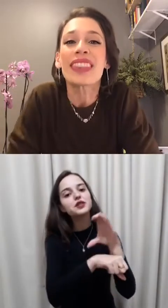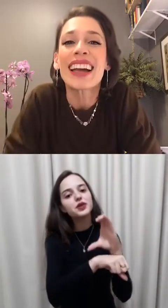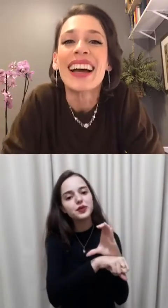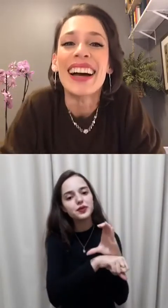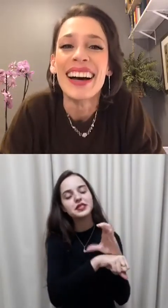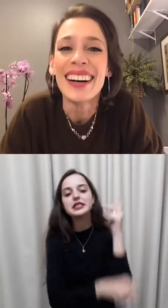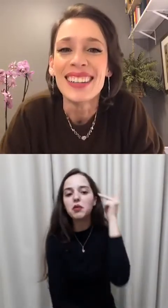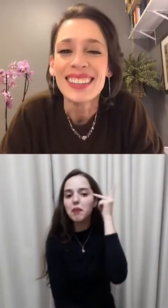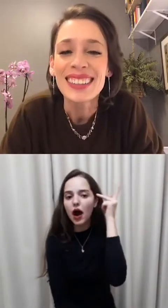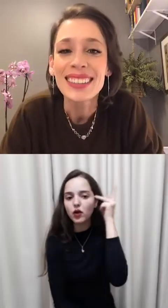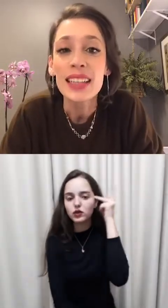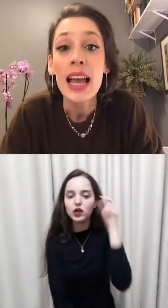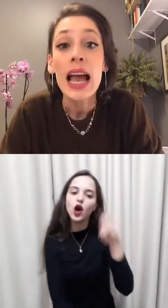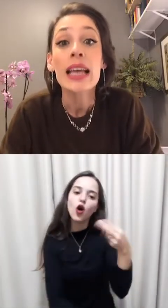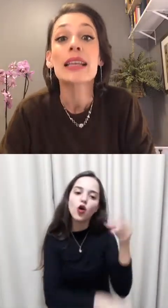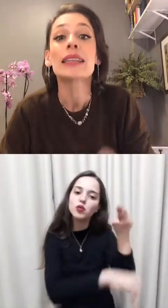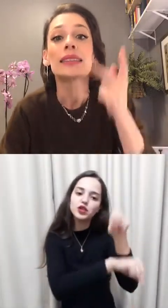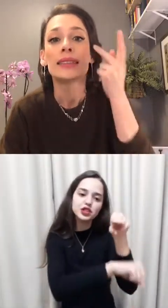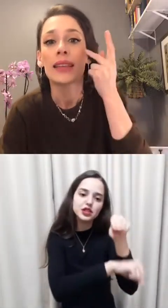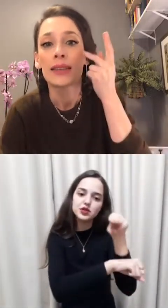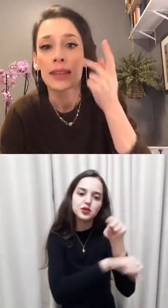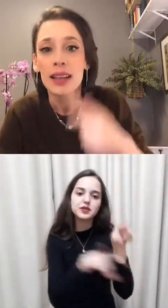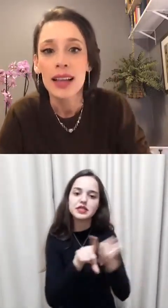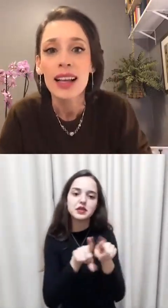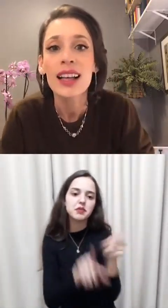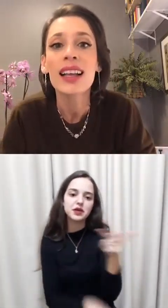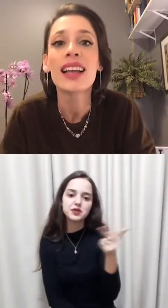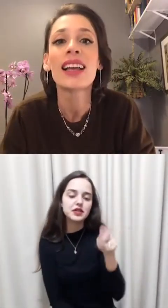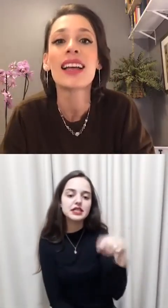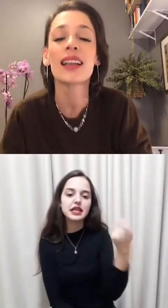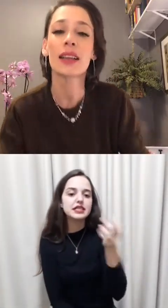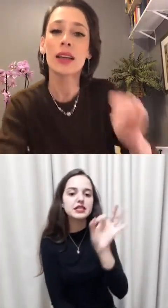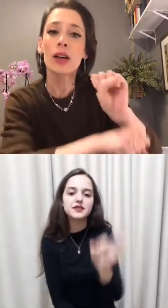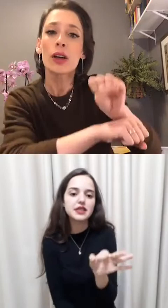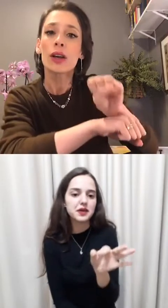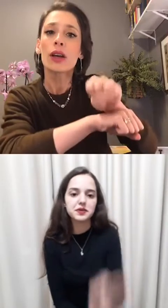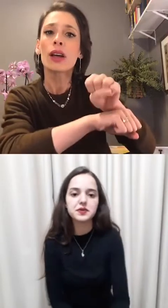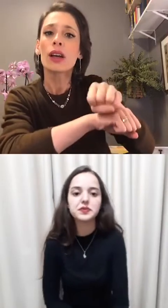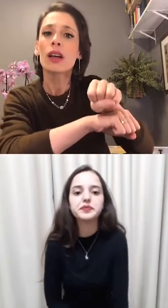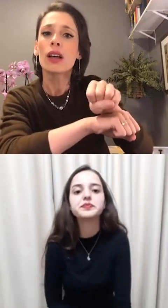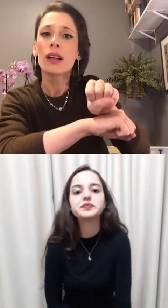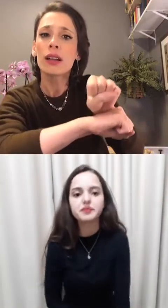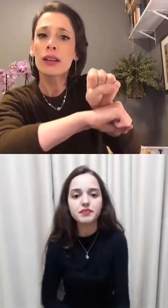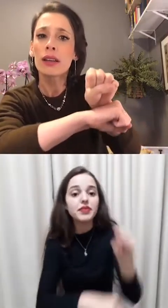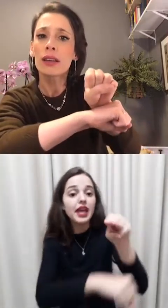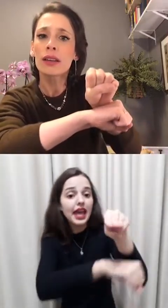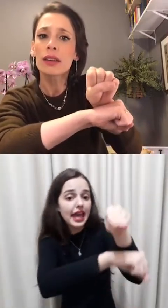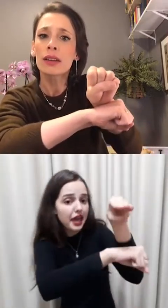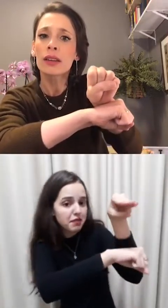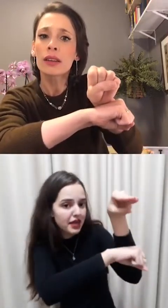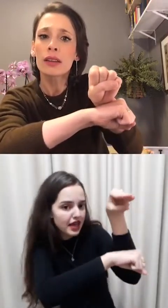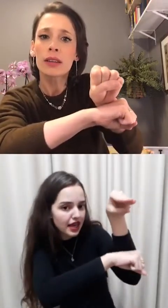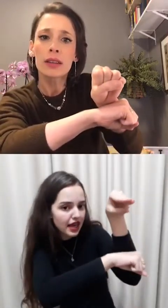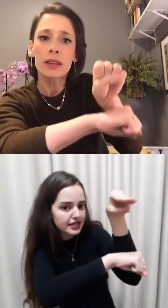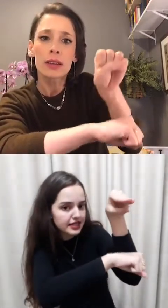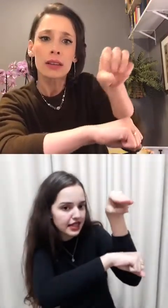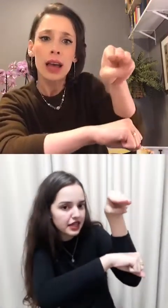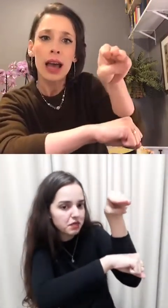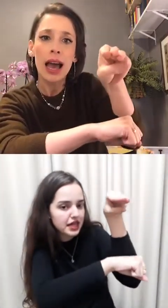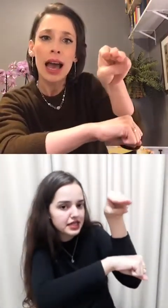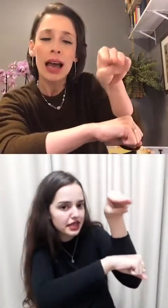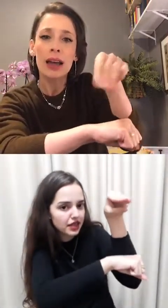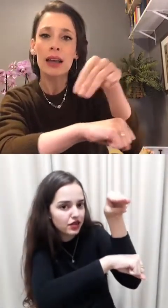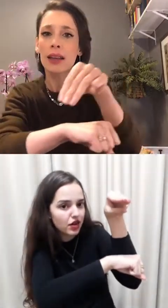das Cruzes, São Paulo. Ou Mogi das Cruzes também. Os dois sinais estão certos. M, assim,